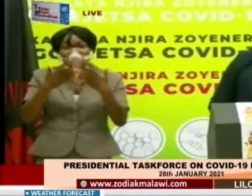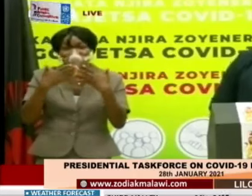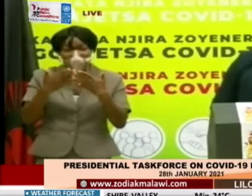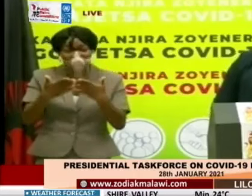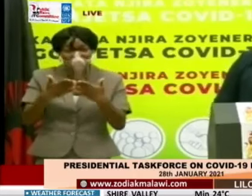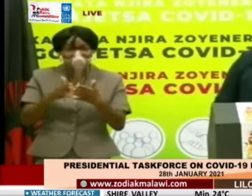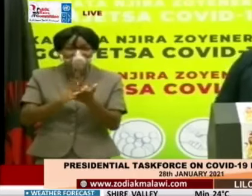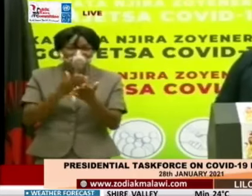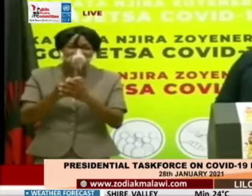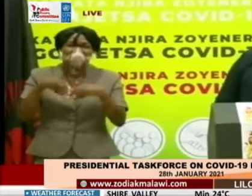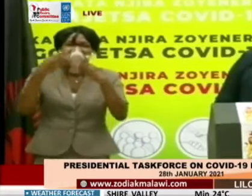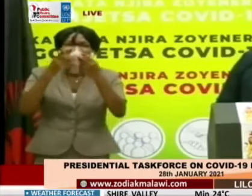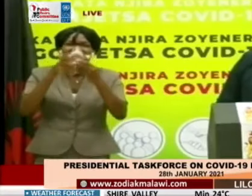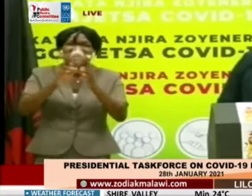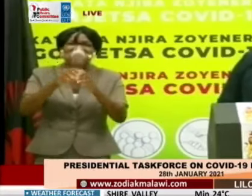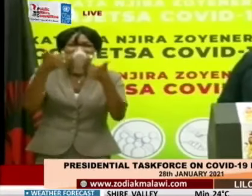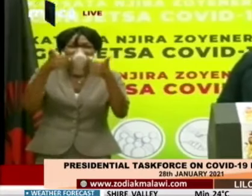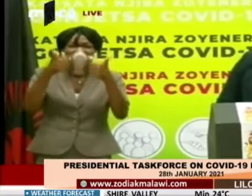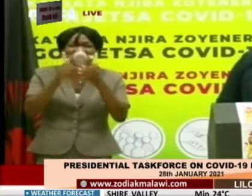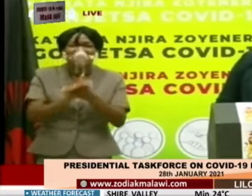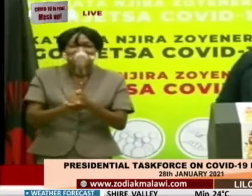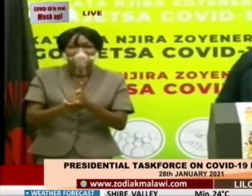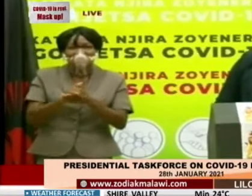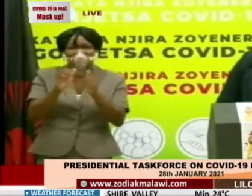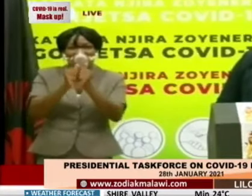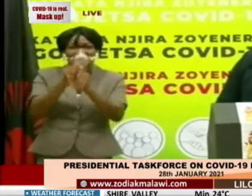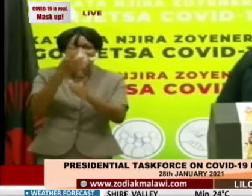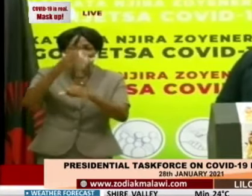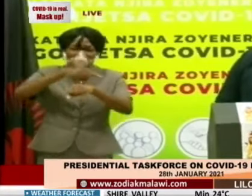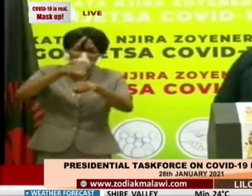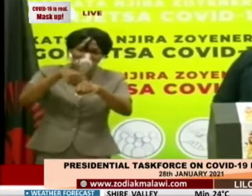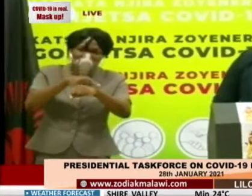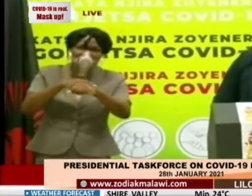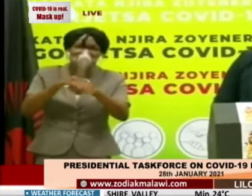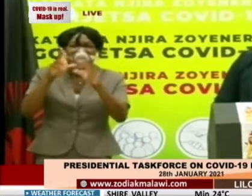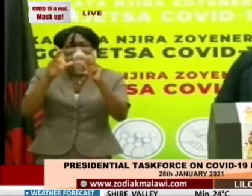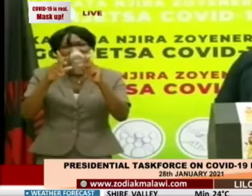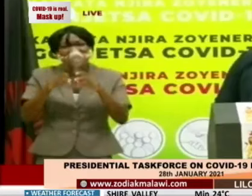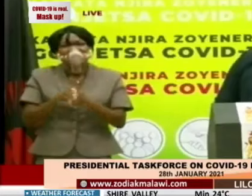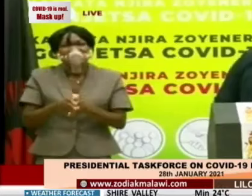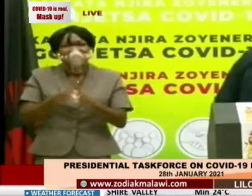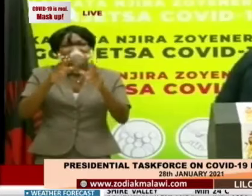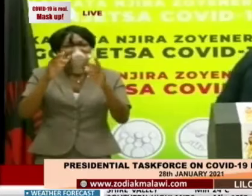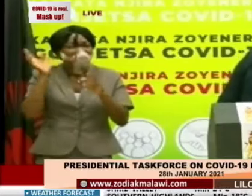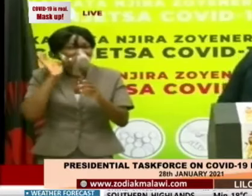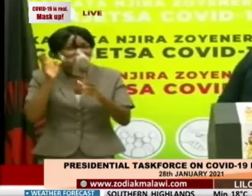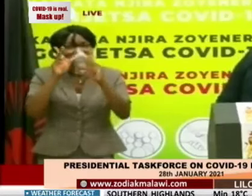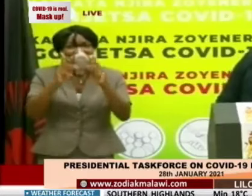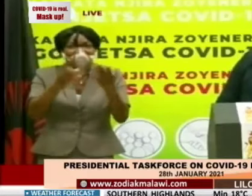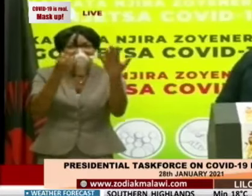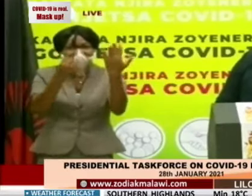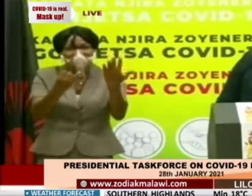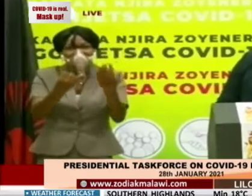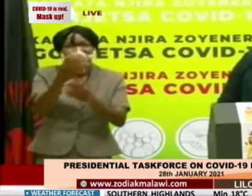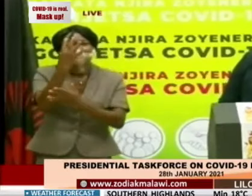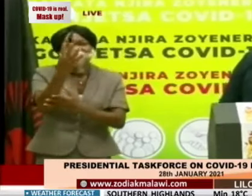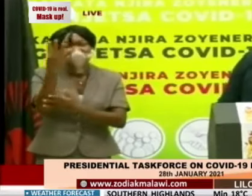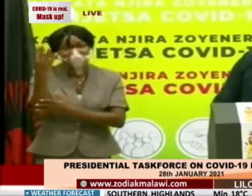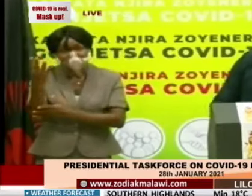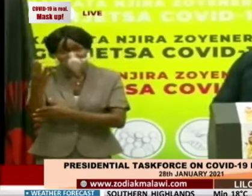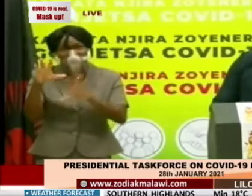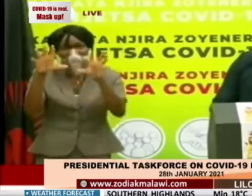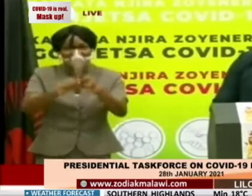mmene tachitira ngati dziko maola 24 apitawa kuti fufupi 644 ndamene apezeka ndi